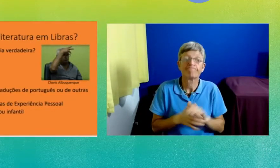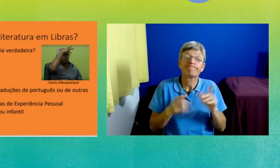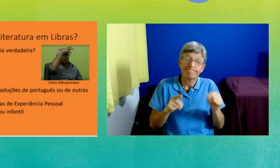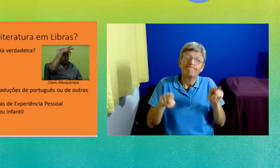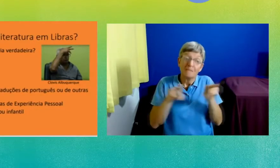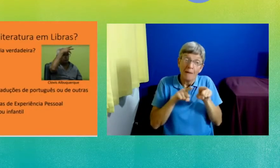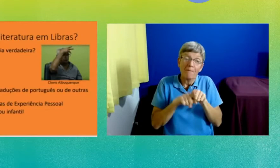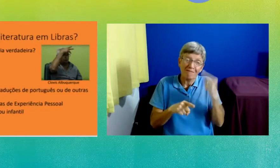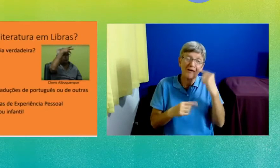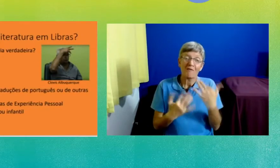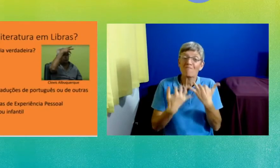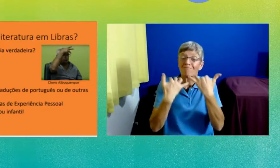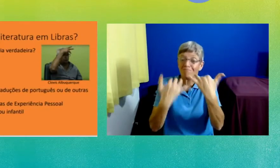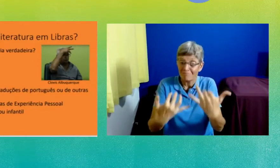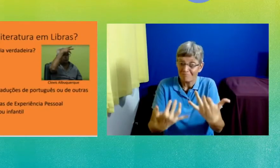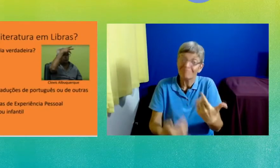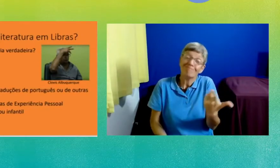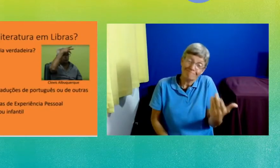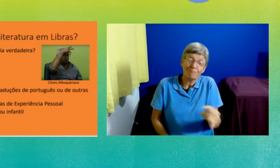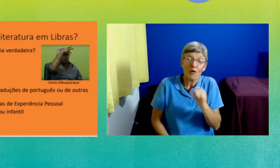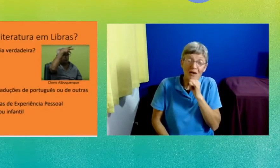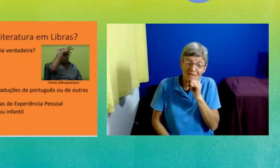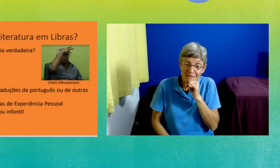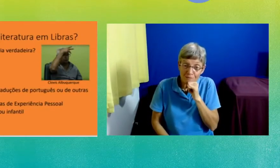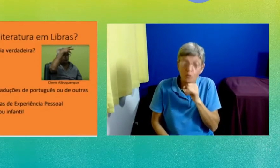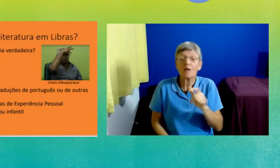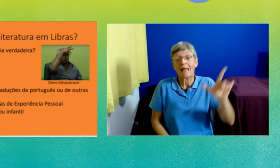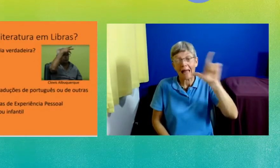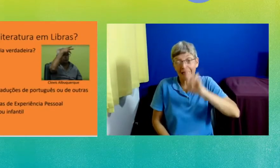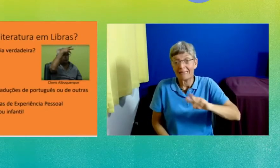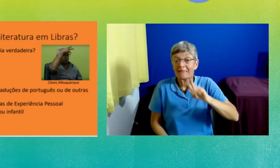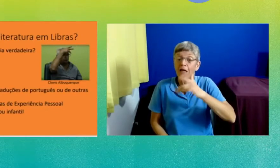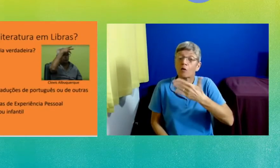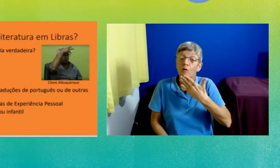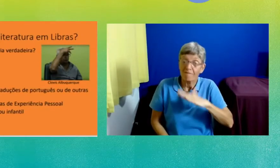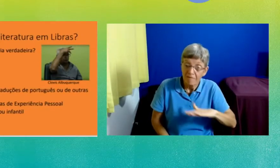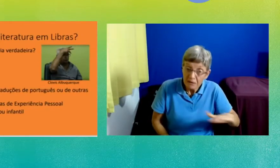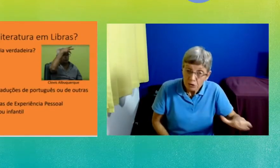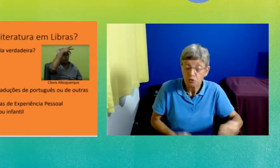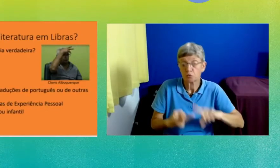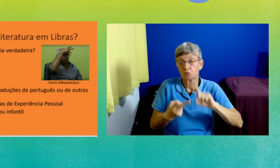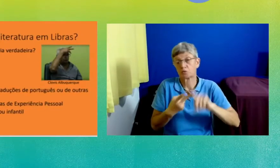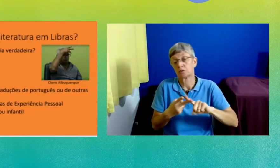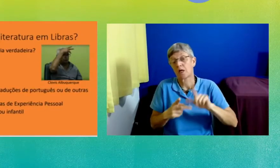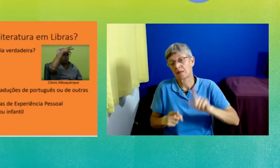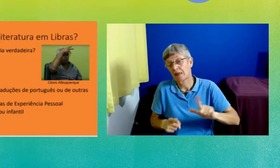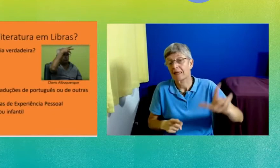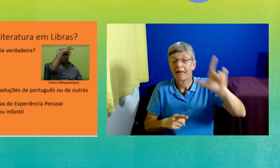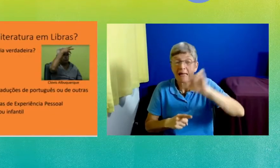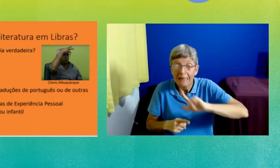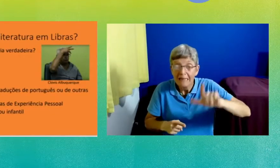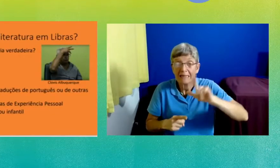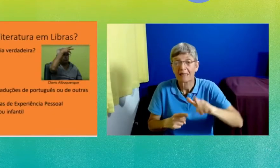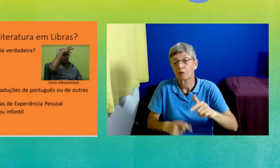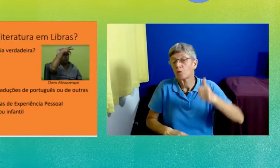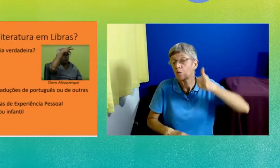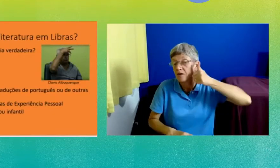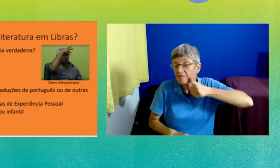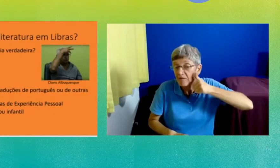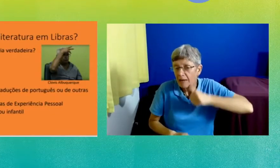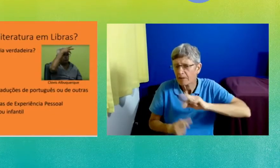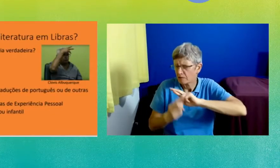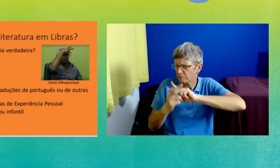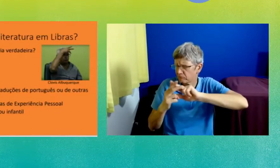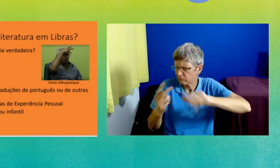tá? Que haja ali realmente uma socialização e que sejam passadas essas experiências,